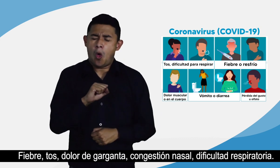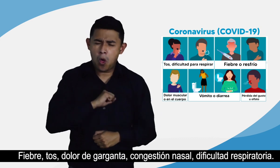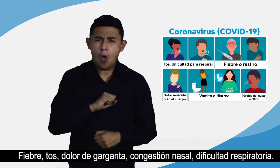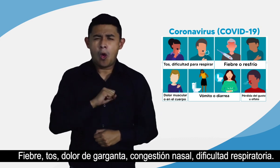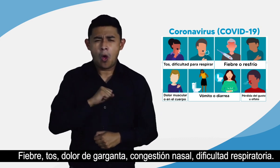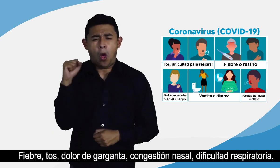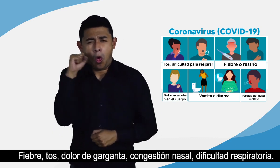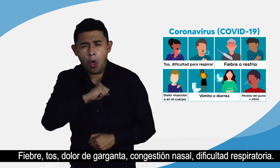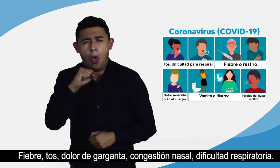tos,